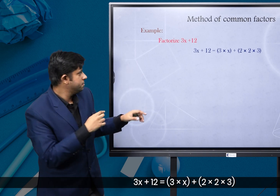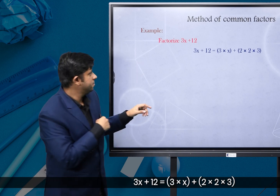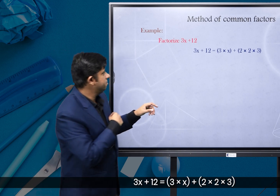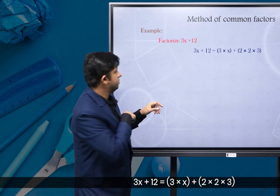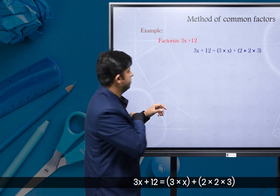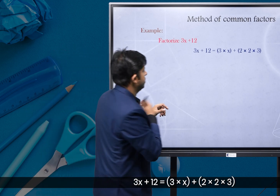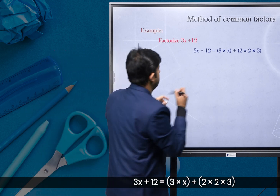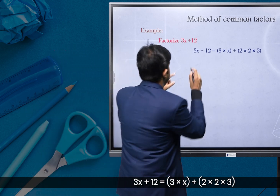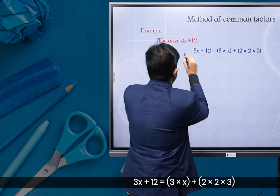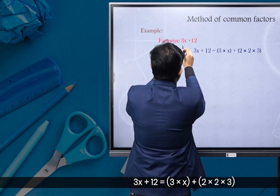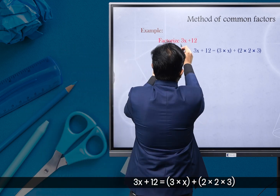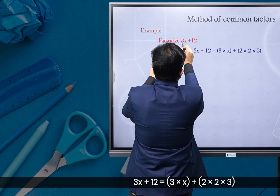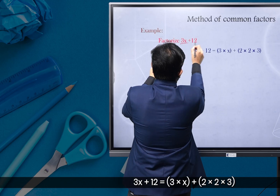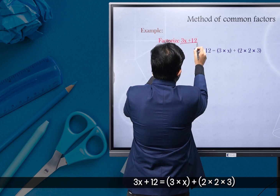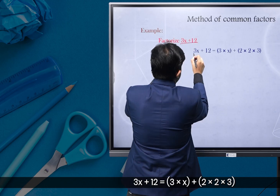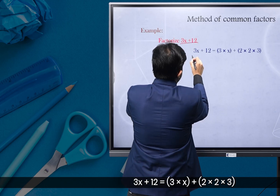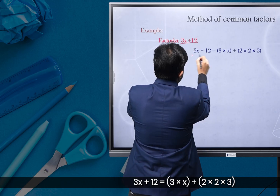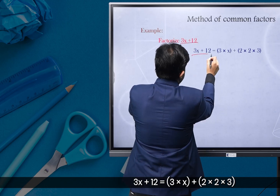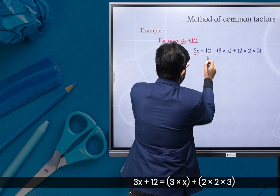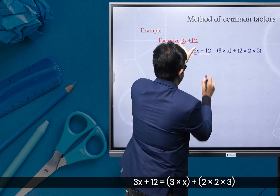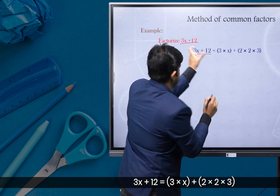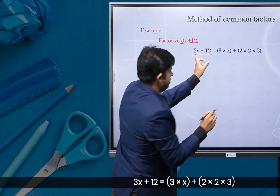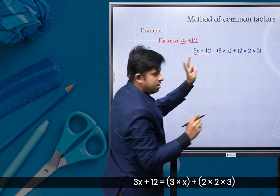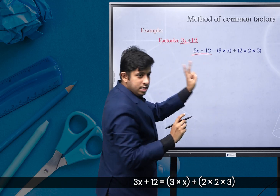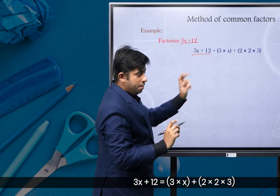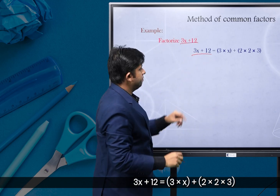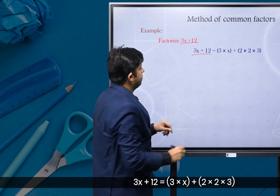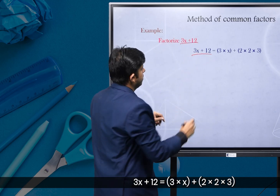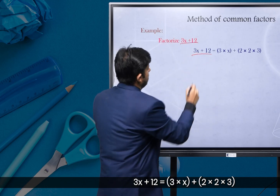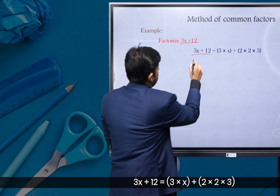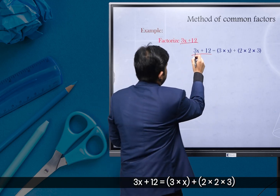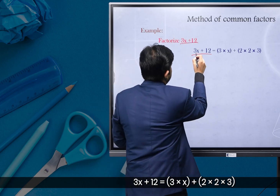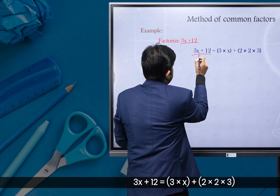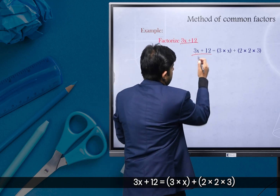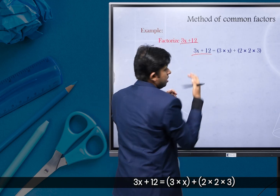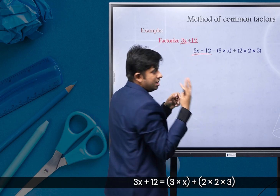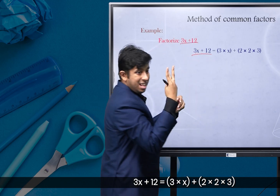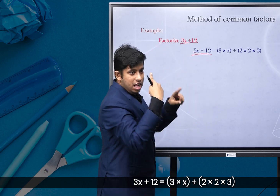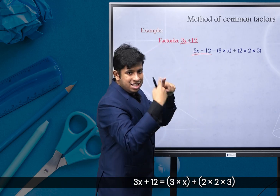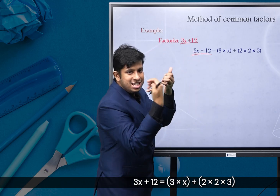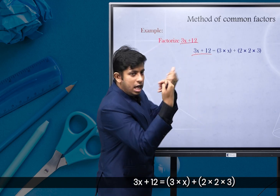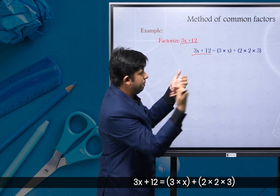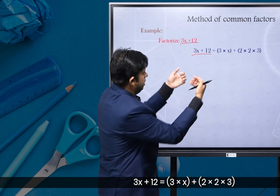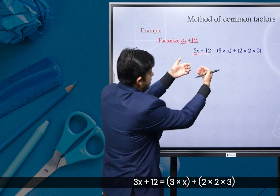3 गुणिले x कंसामध्ये अधिक दुसरा कंस 2 गुणिले 2 गुणिले